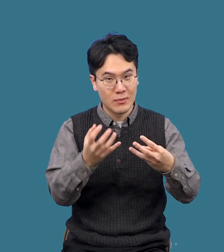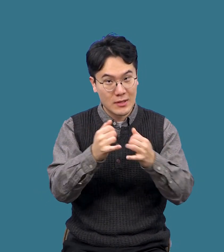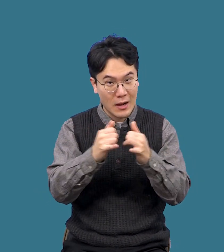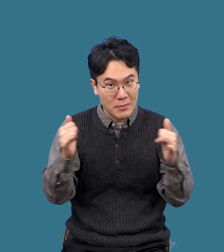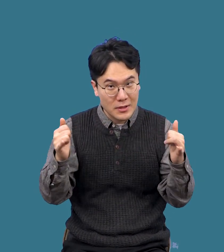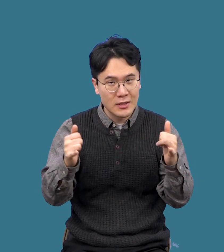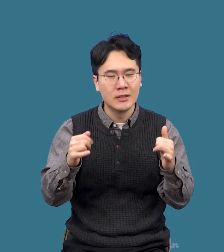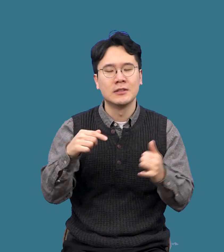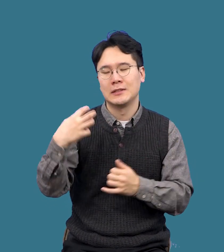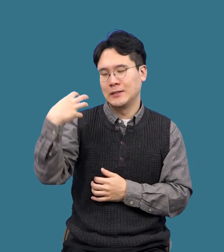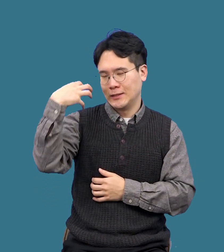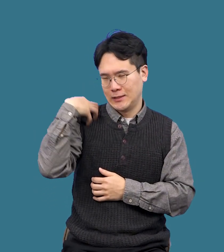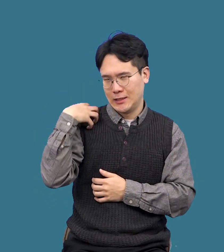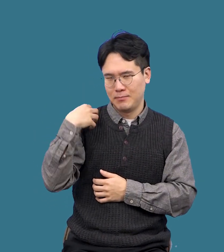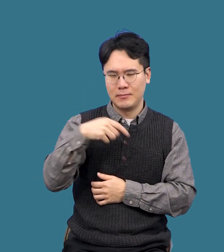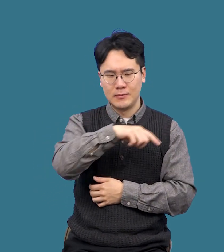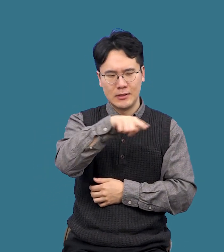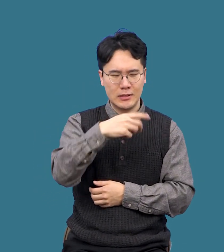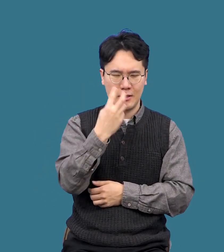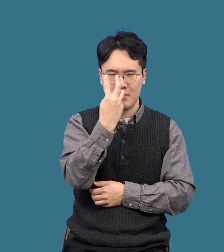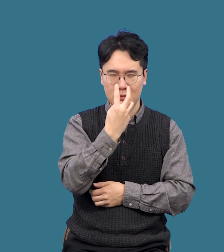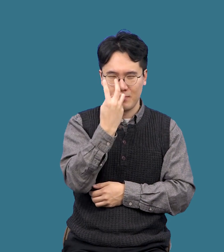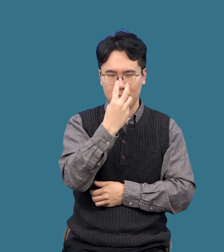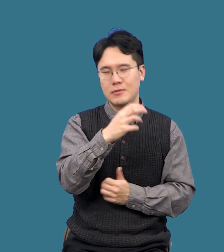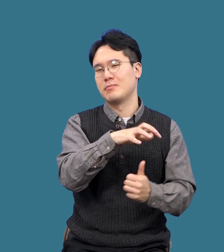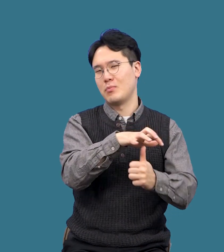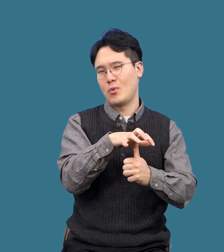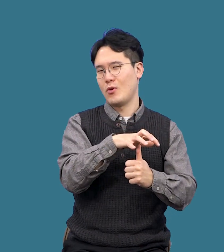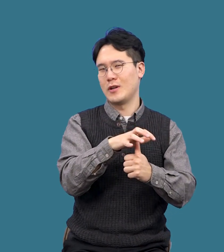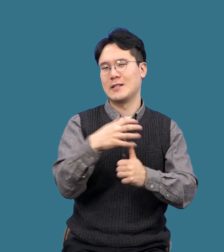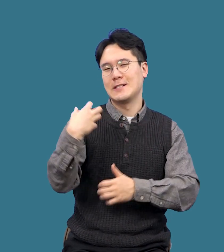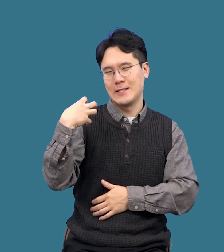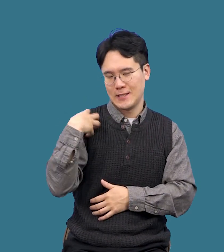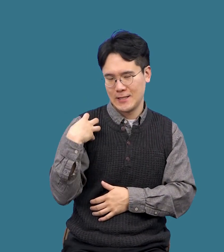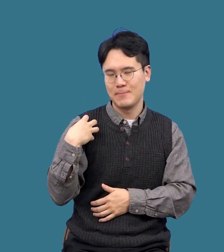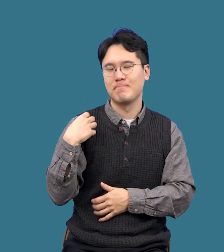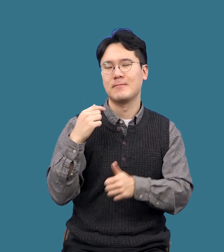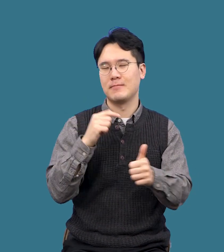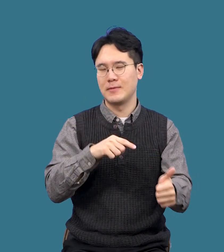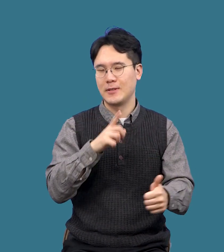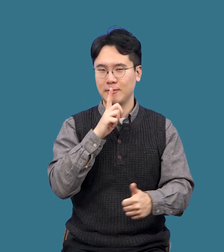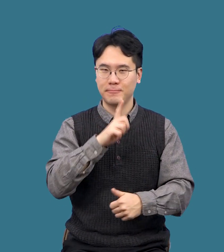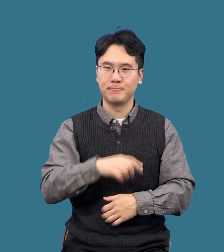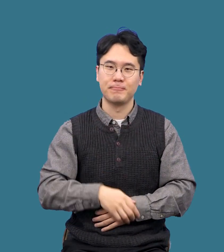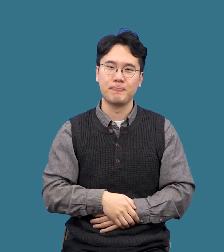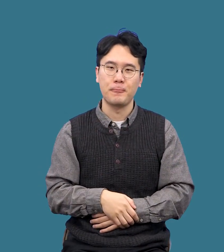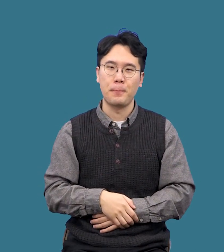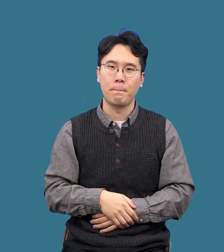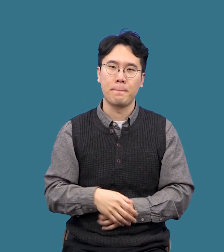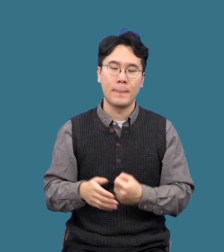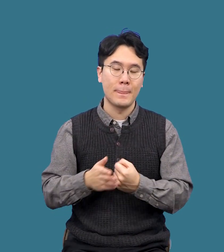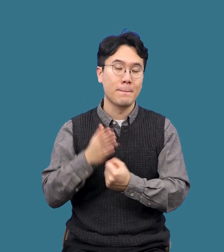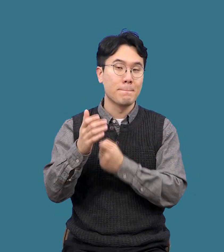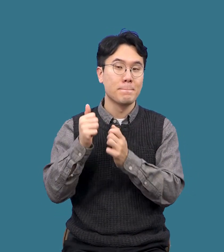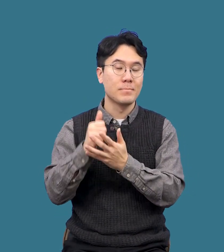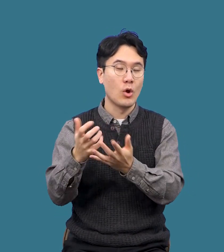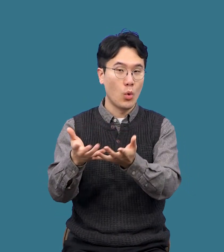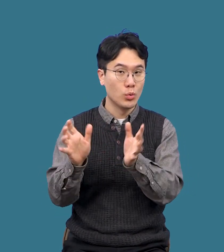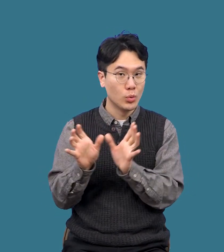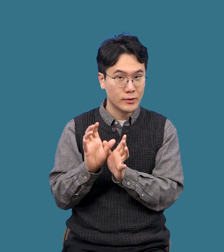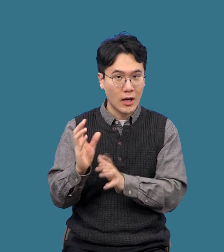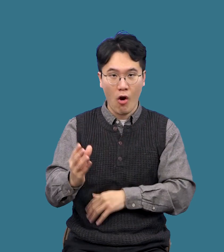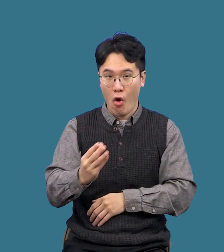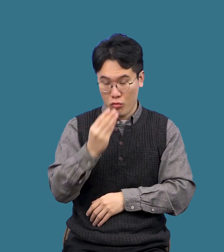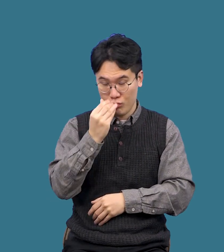그들을 지켜주는 책임을 다하라는 것입니다. 따라서 하나님의 공동체를 거룩하게 해야 할 1차적